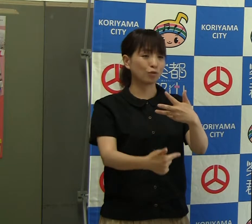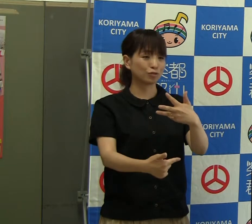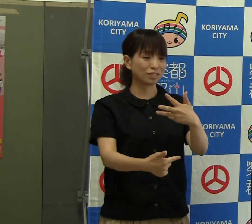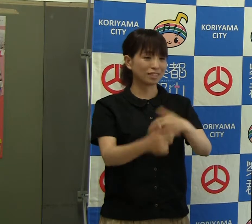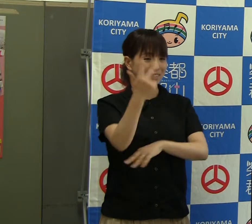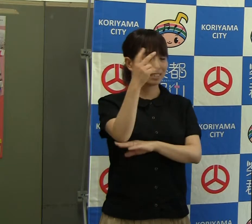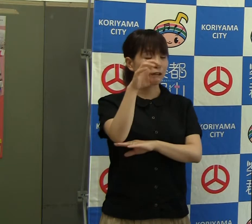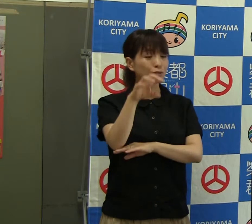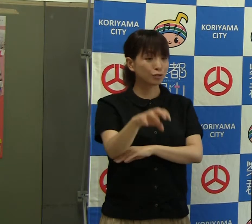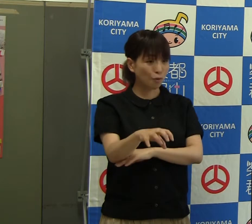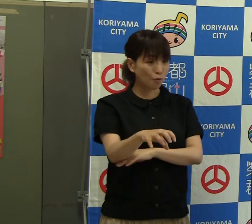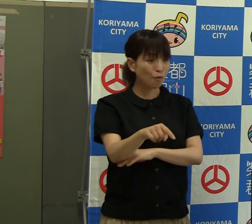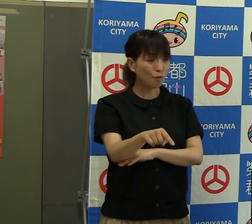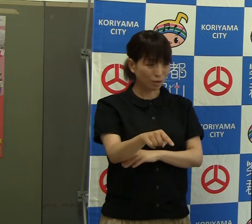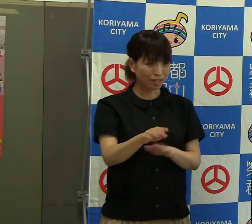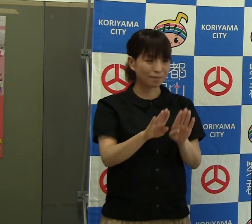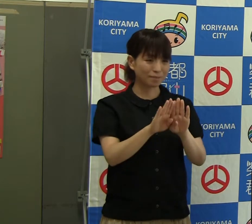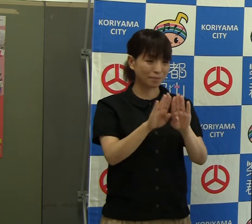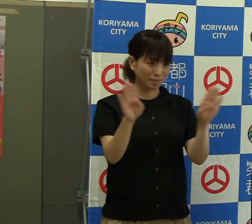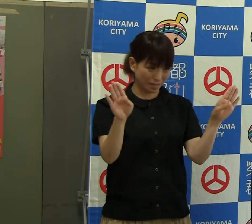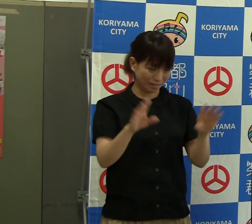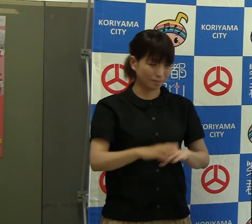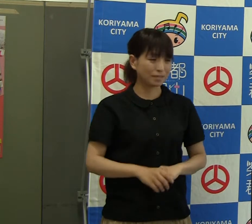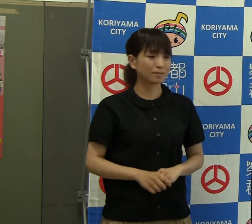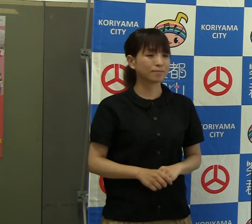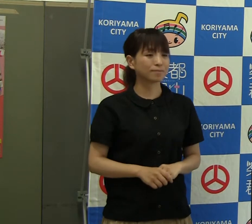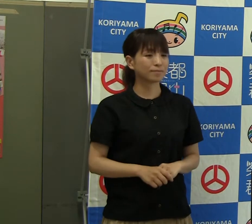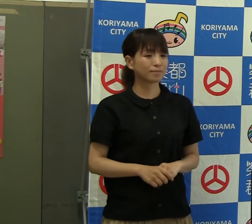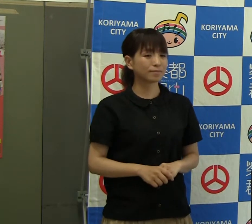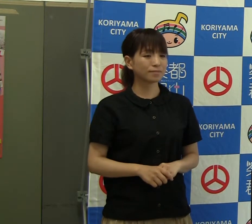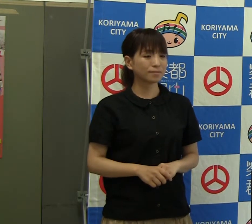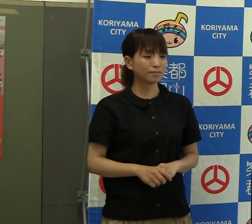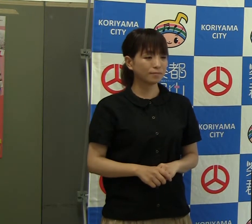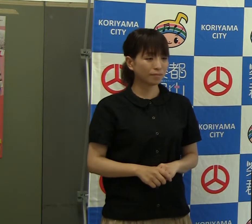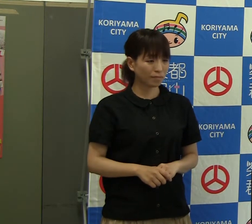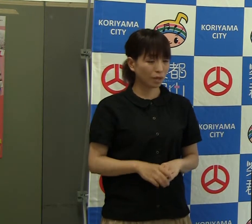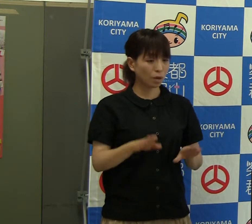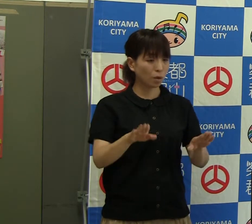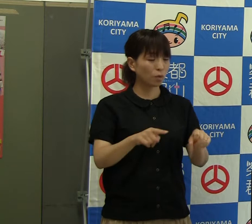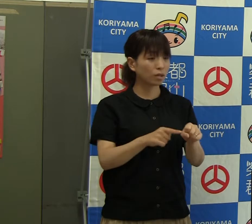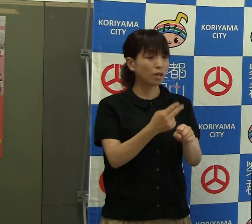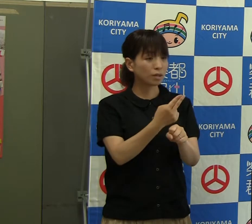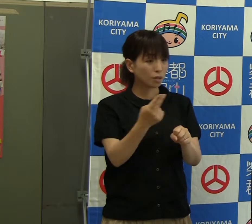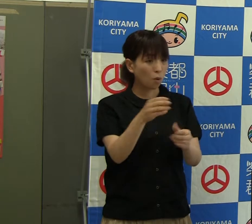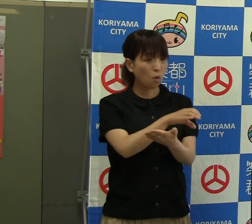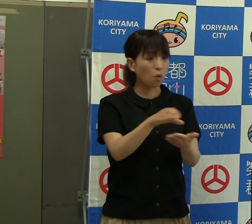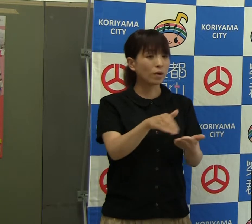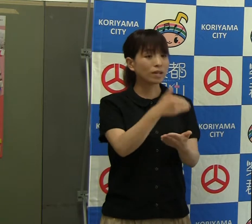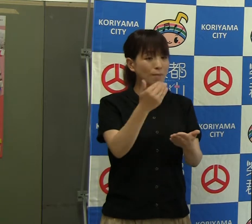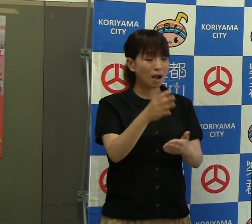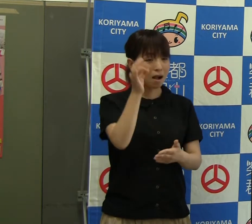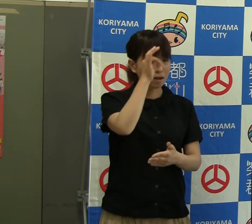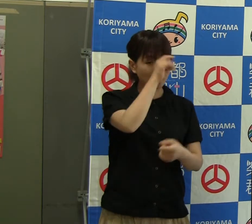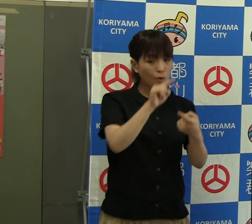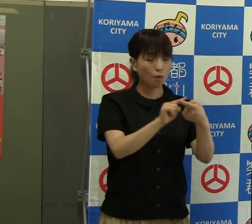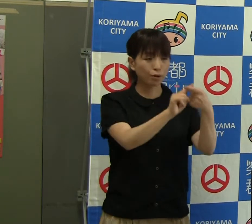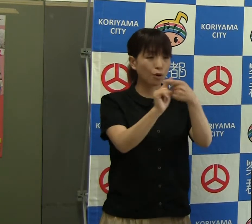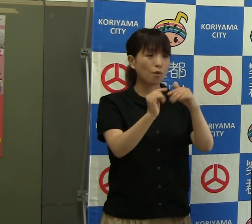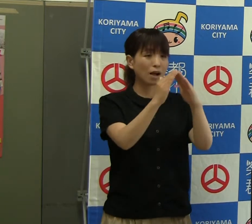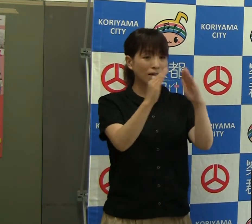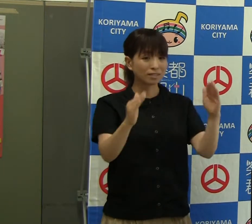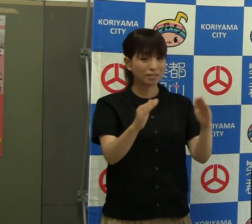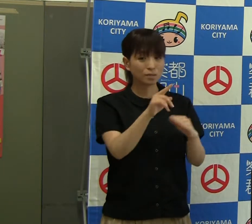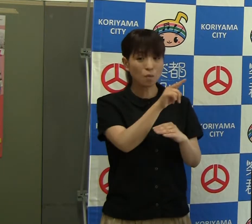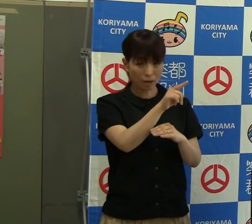市役所において開催いたします。なお今年度郡山市観光協会におかれまし